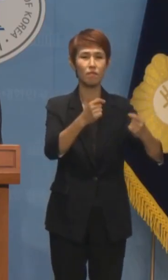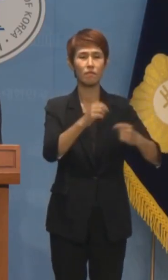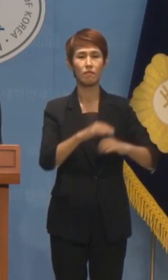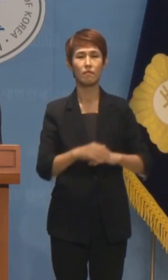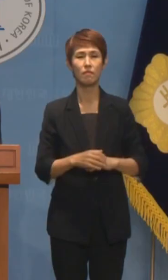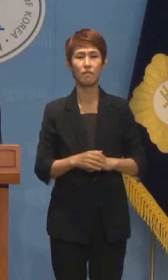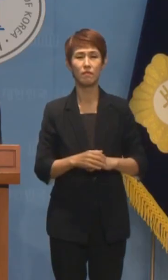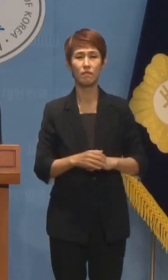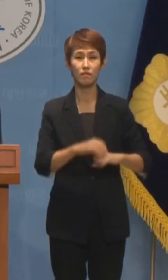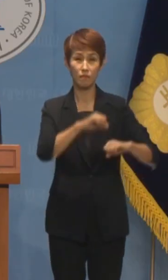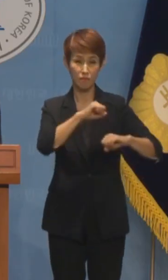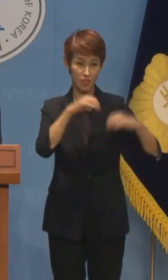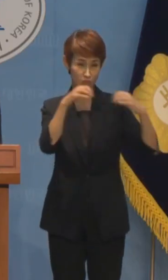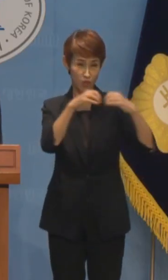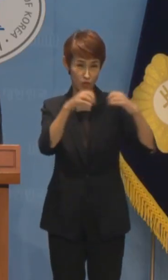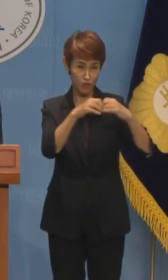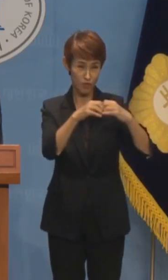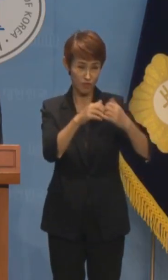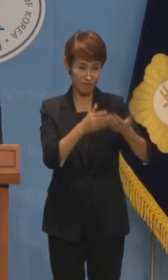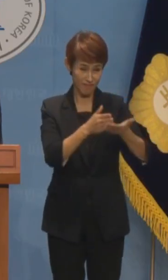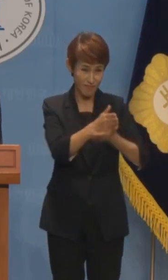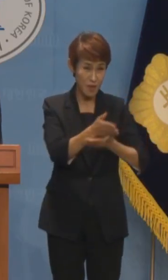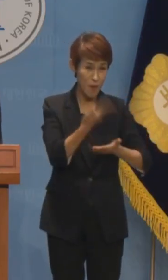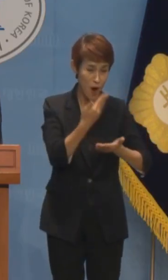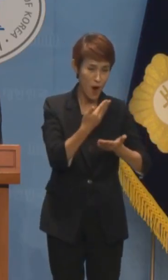먹기 놀이도 중단하십시오.